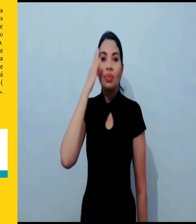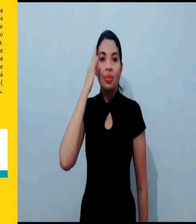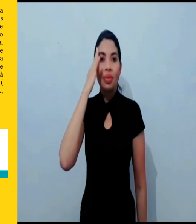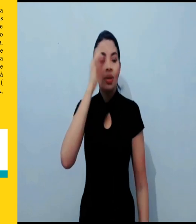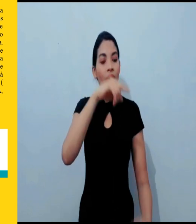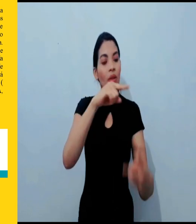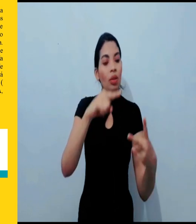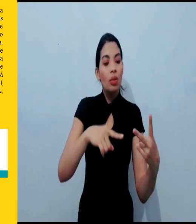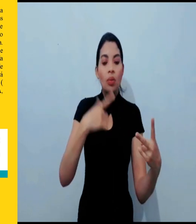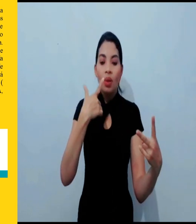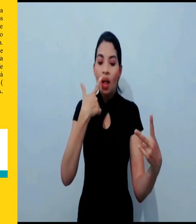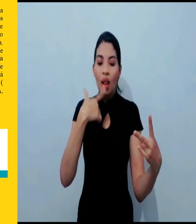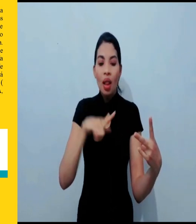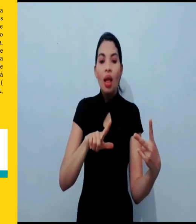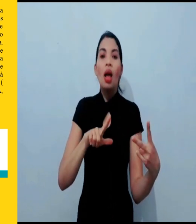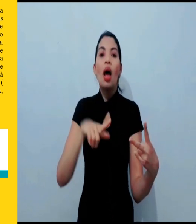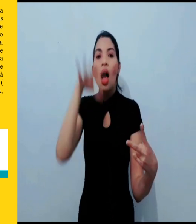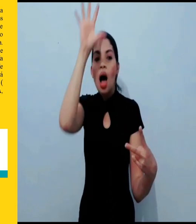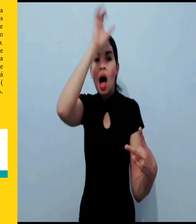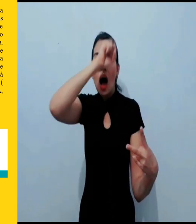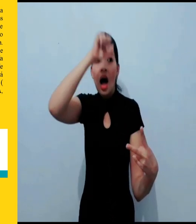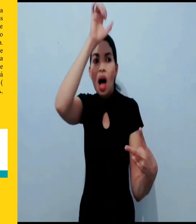aprendizagem de duas línguas